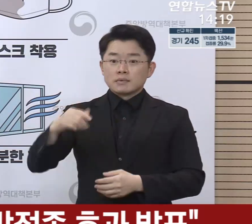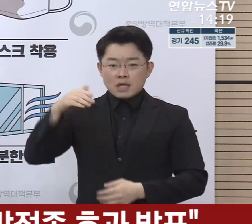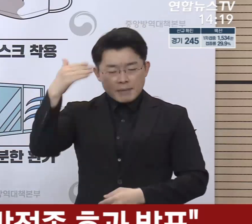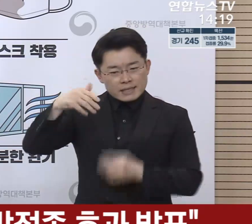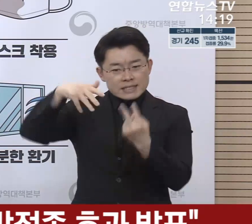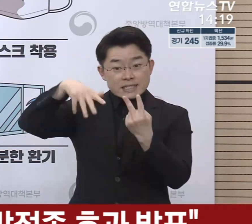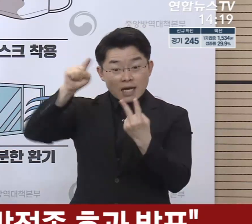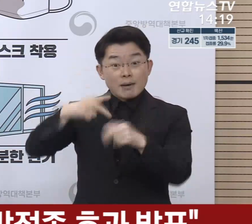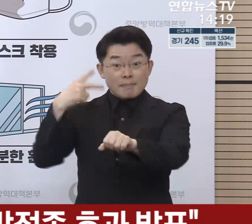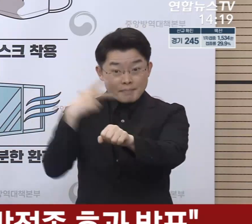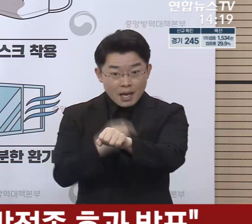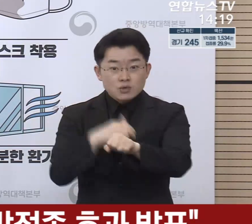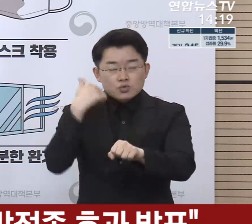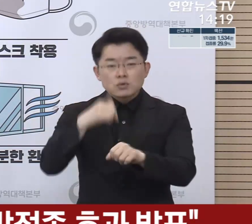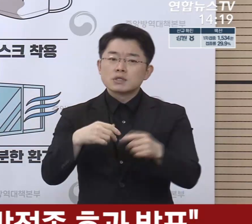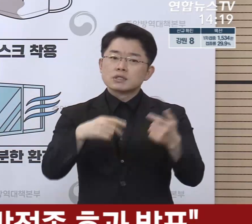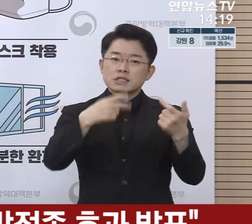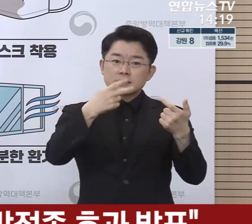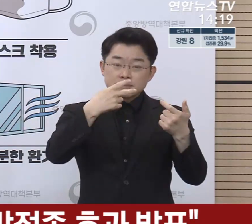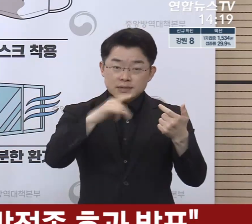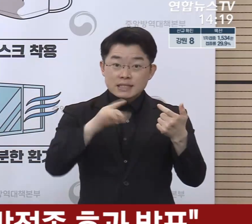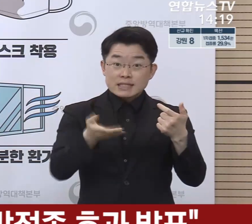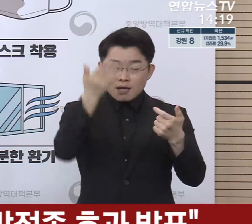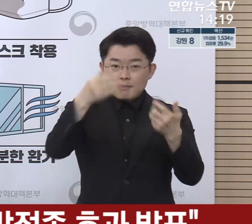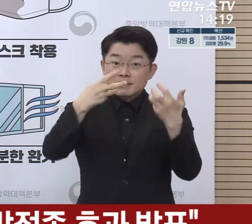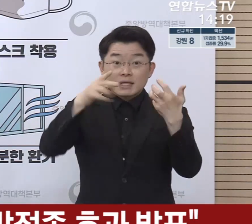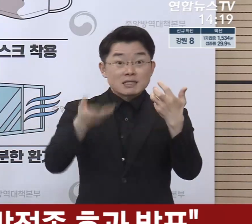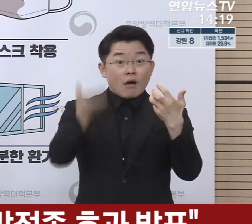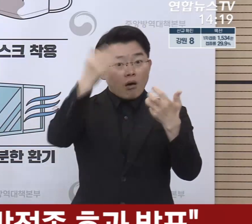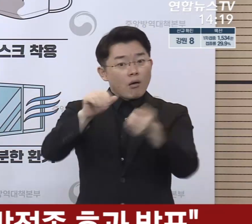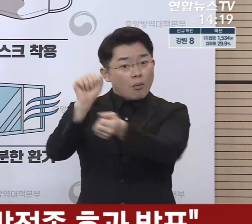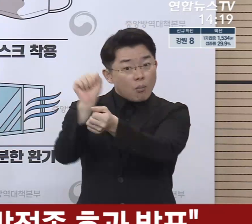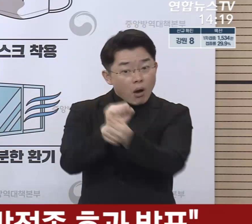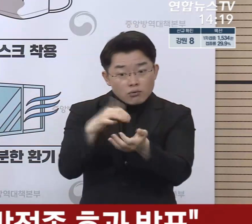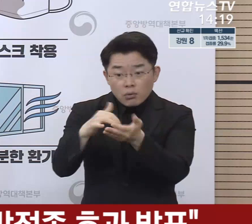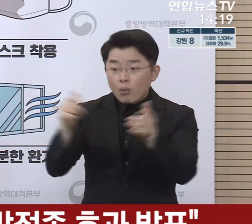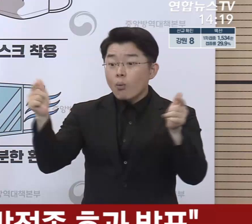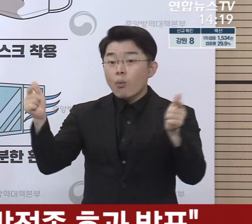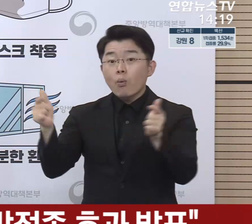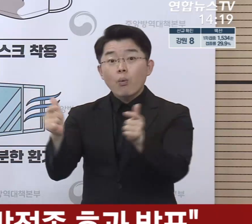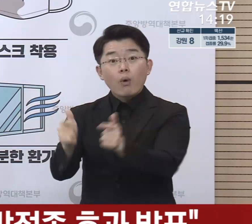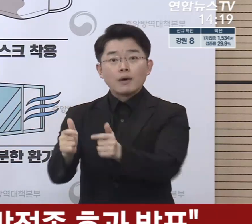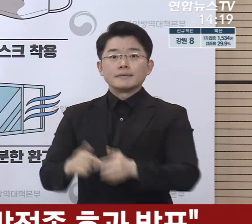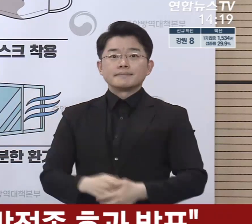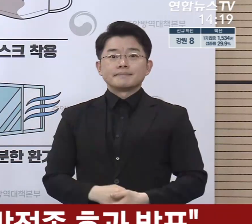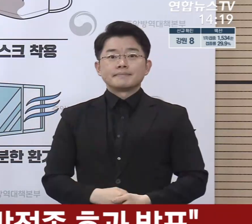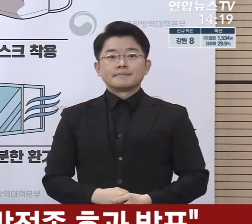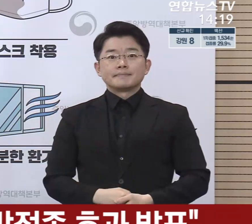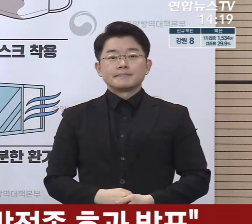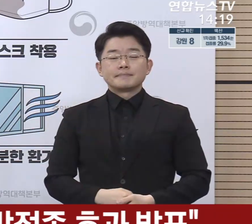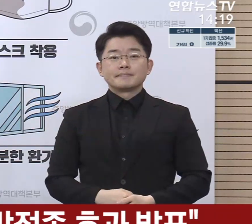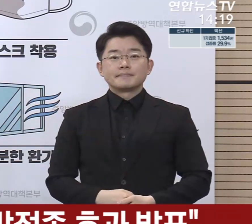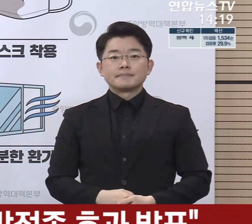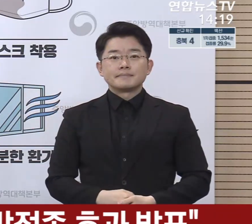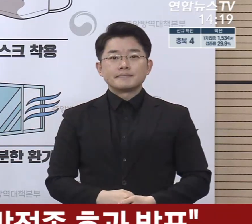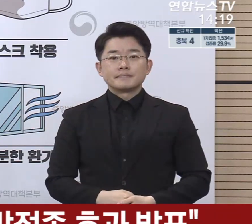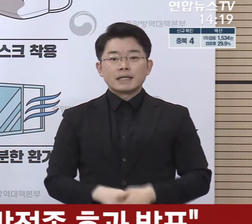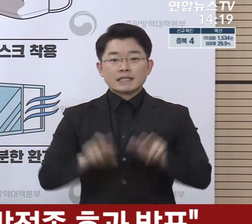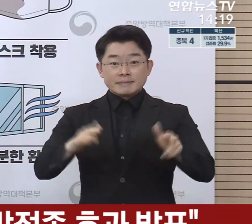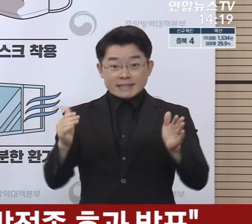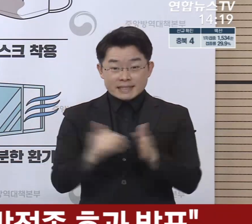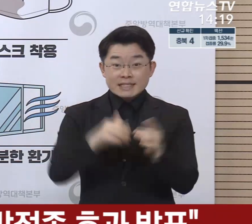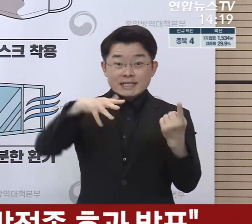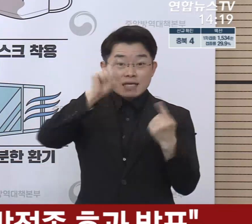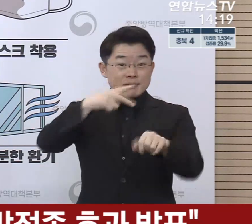증가한 70대 그리고 80세 이상에서 더욱 두드러진 양상을 보여주고 있습니다. 현재까지 1회